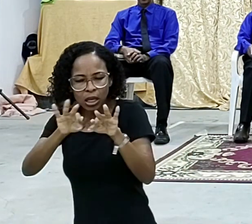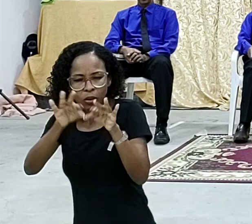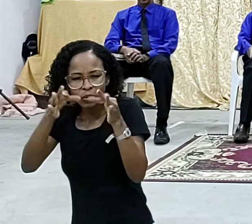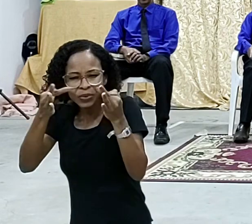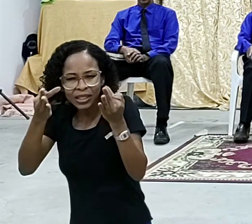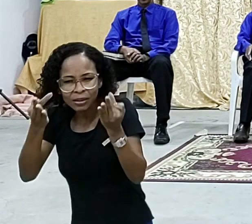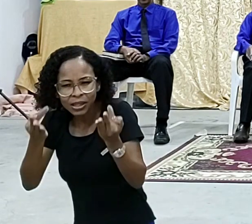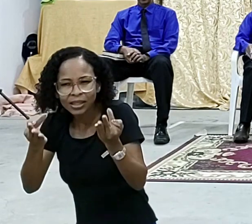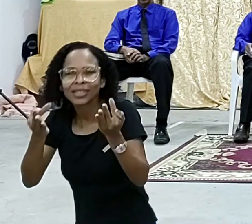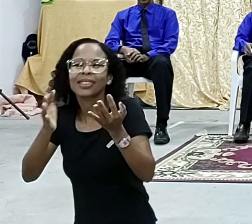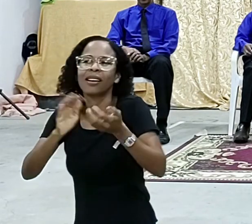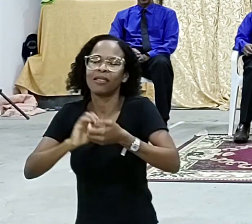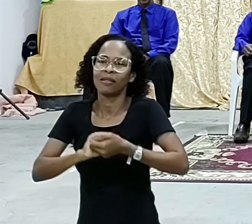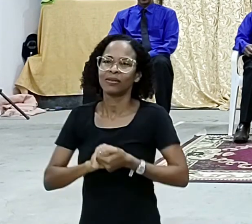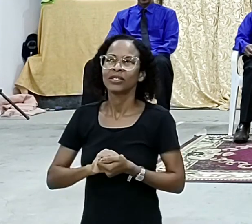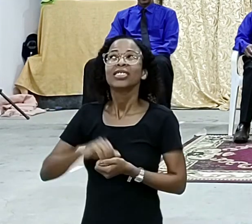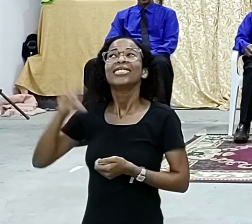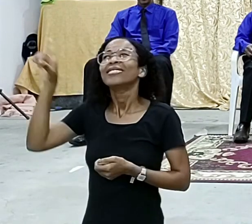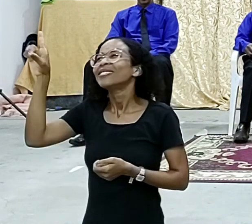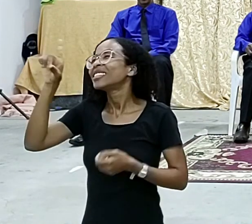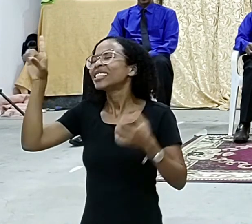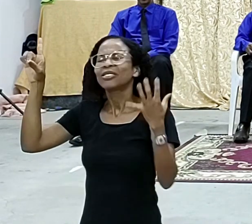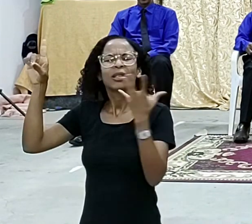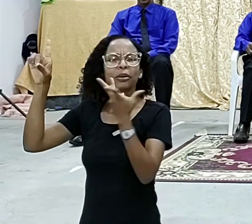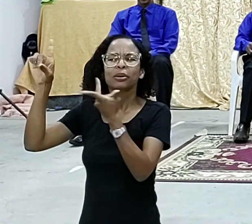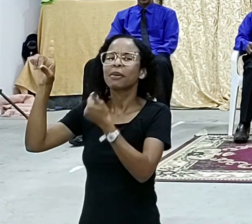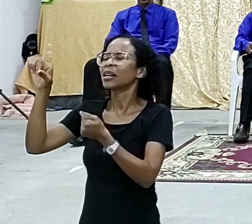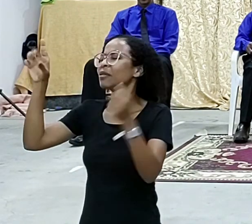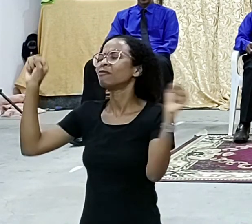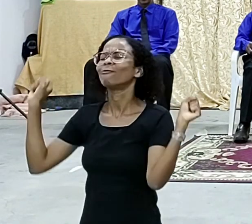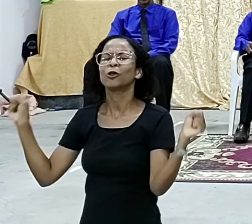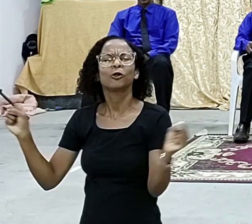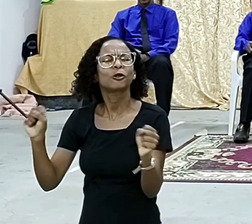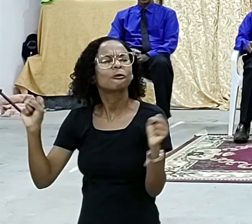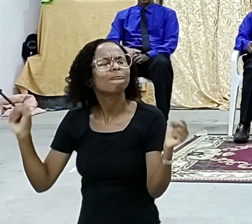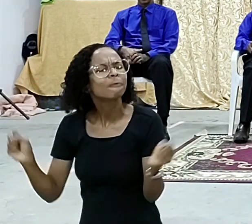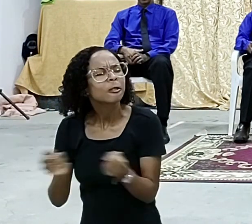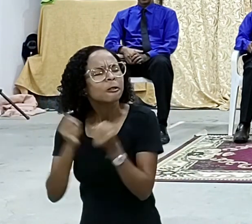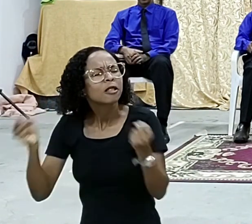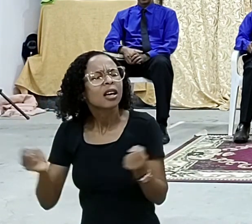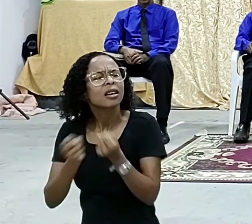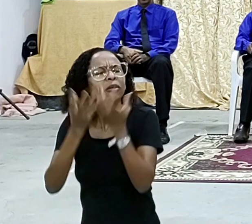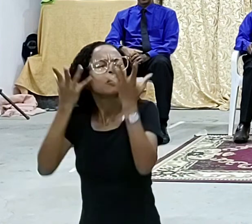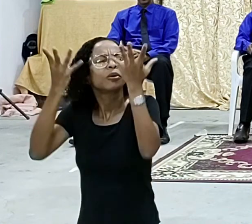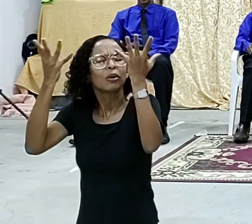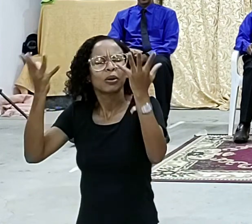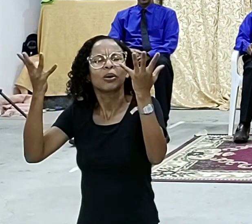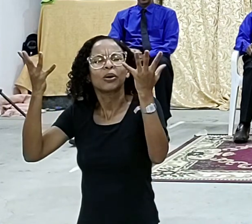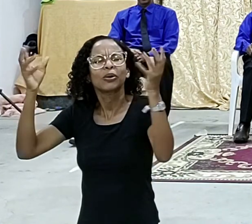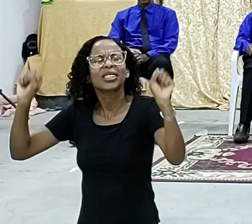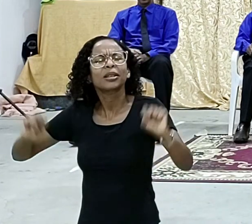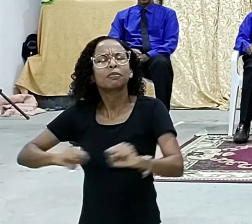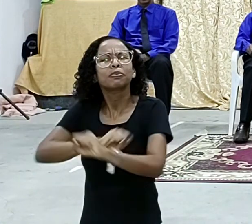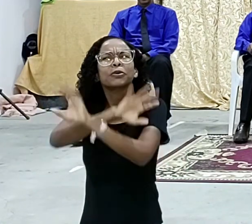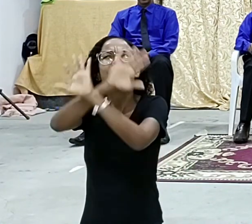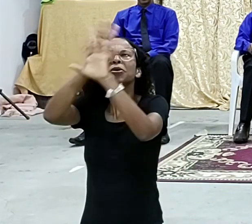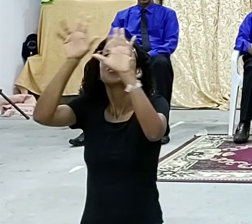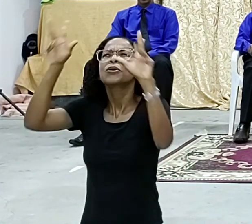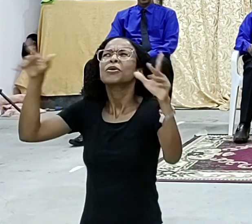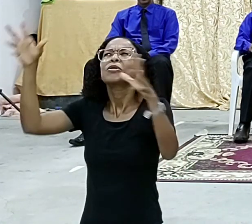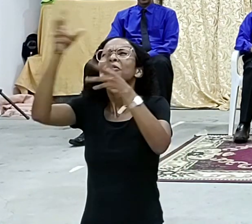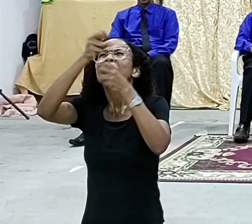é maravilhoso em poder, em glória. Fez no passado,